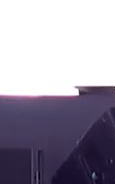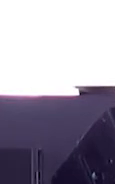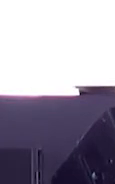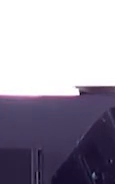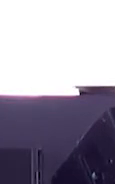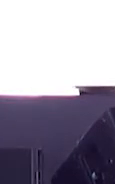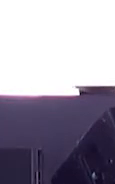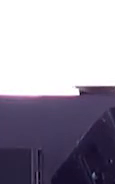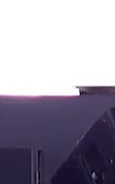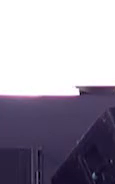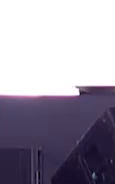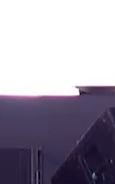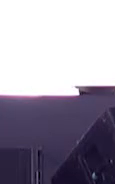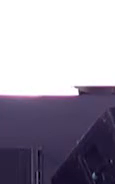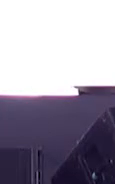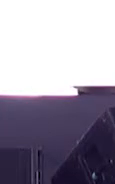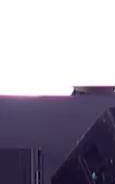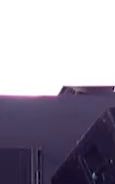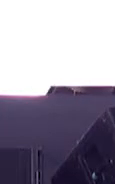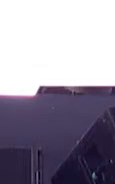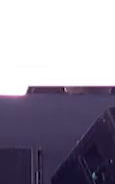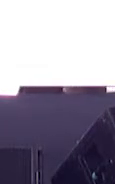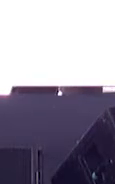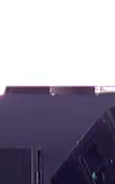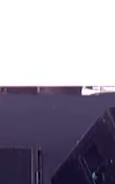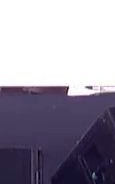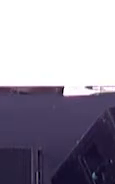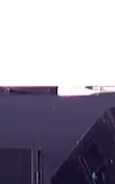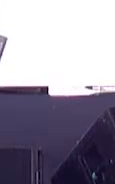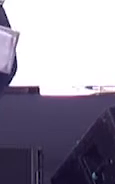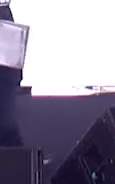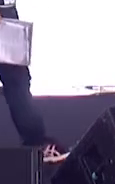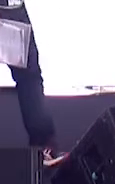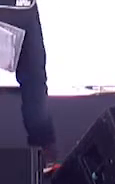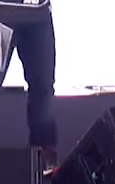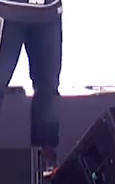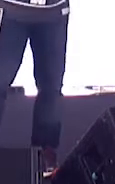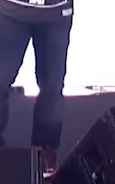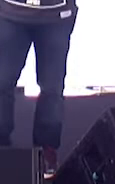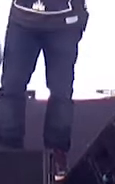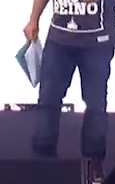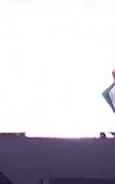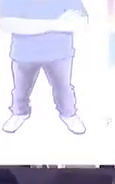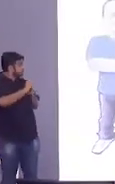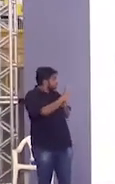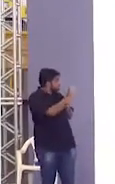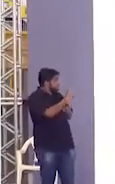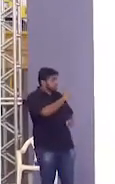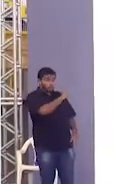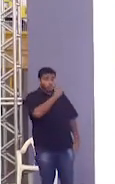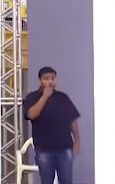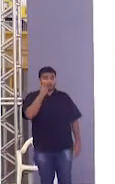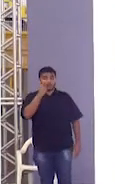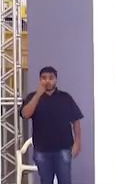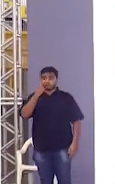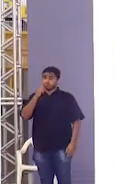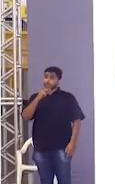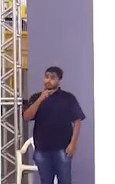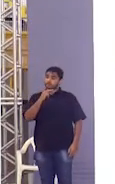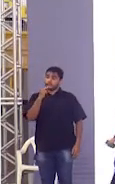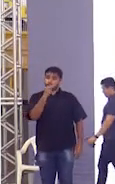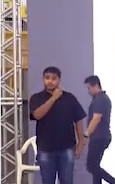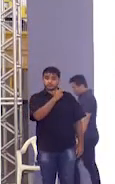casa, com muita atenção. Aqui na tela eu acabei de colocar as minhas redes sociais,